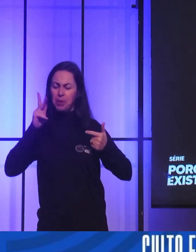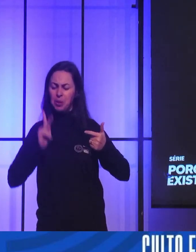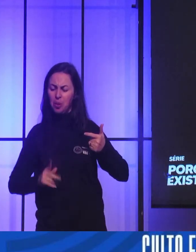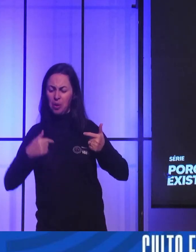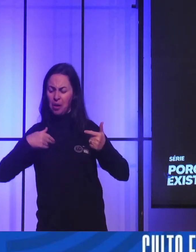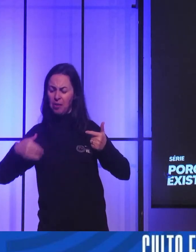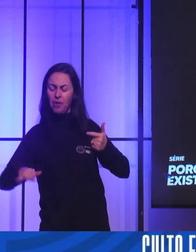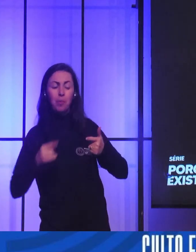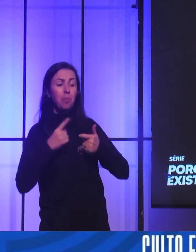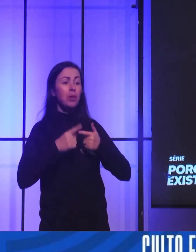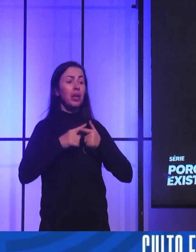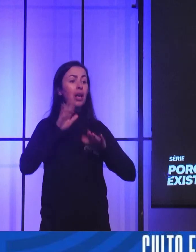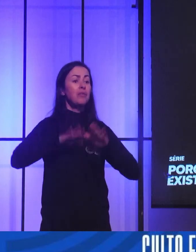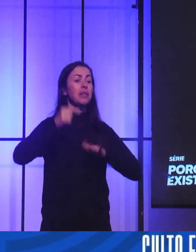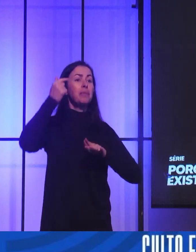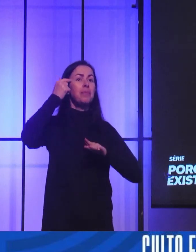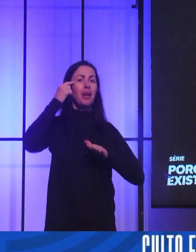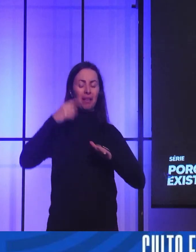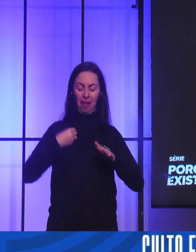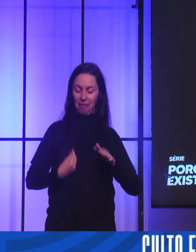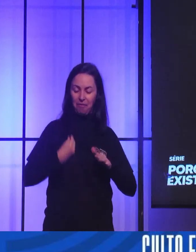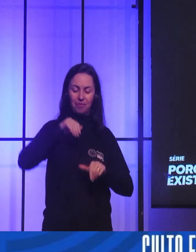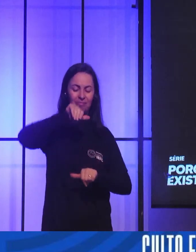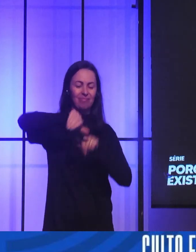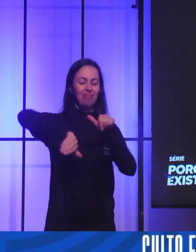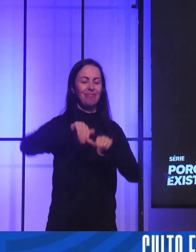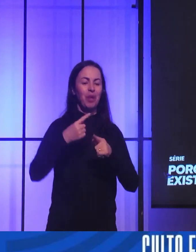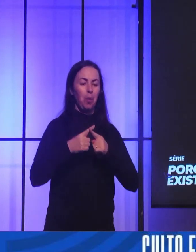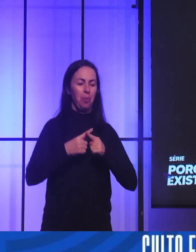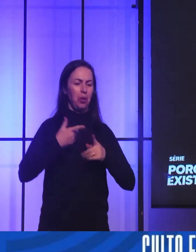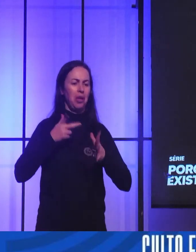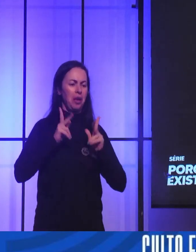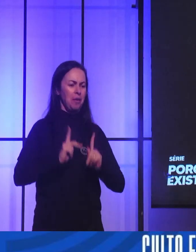vezes a gente acha que vida transformada é só quem era um baita de